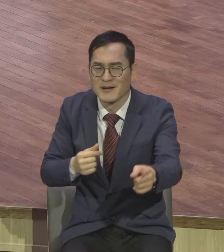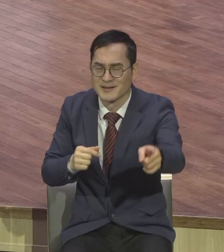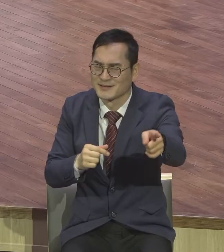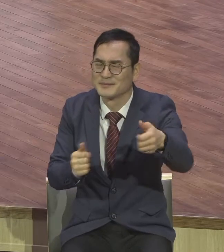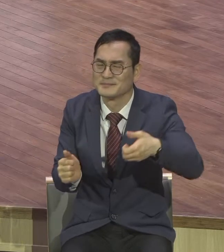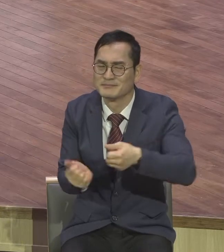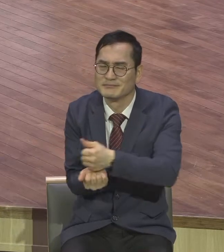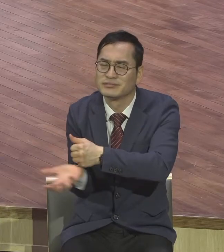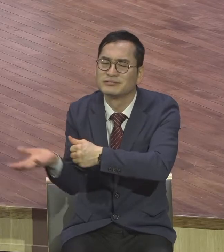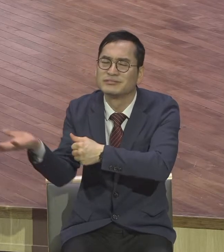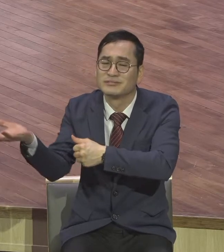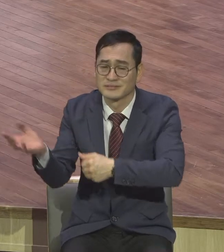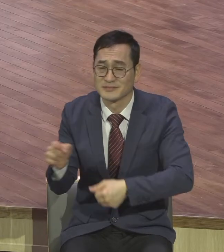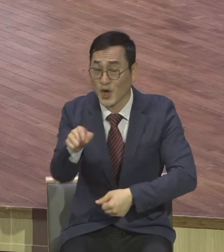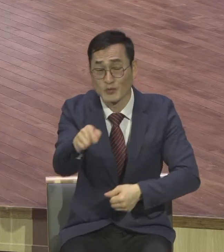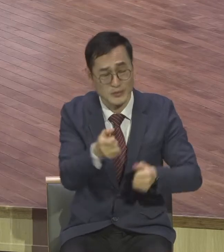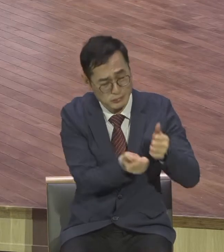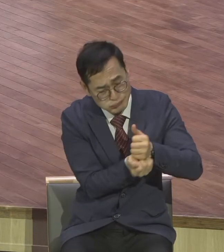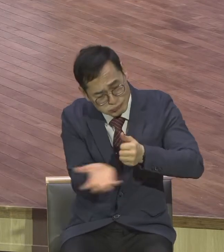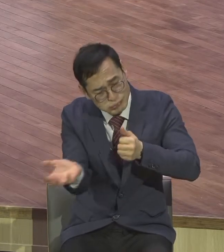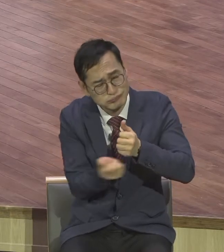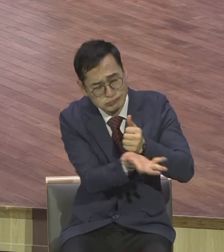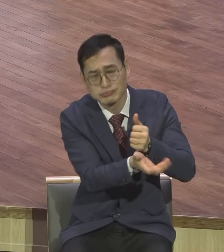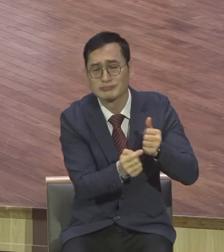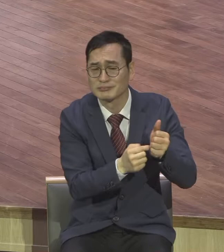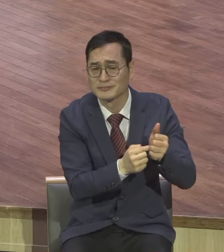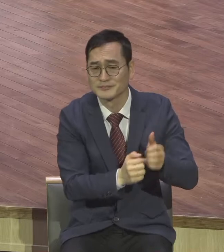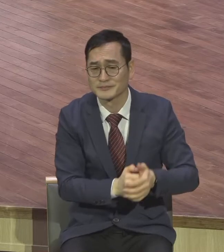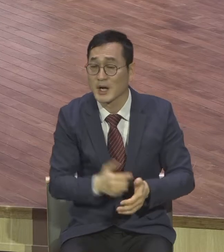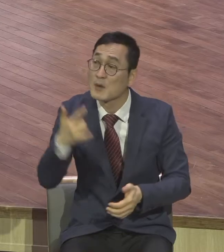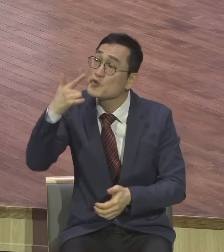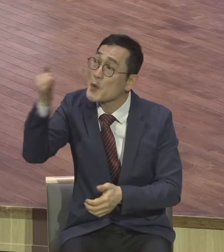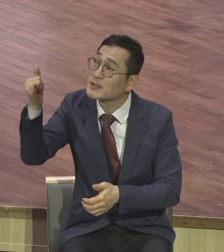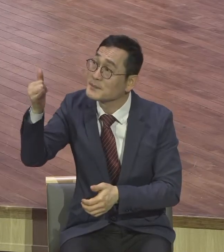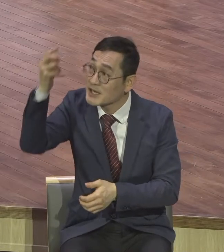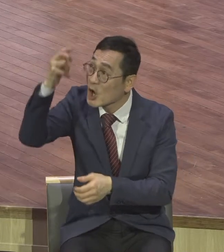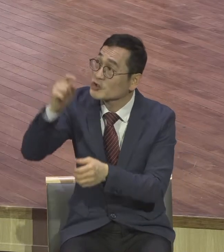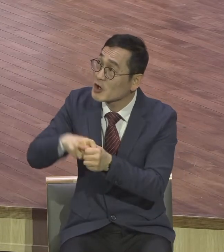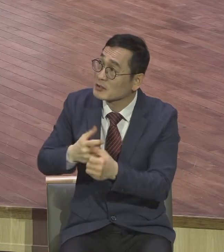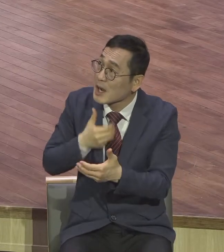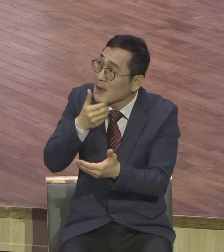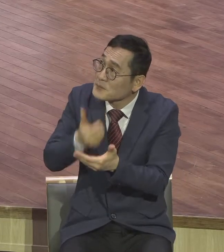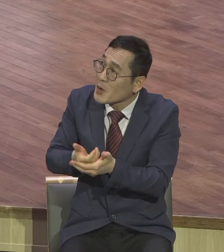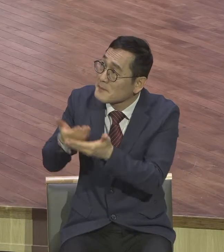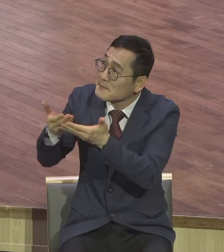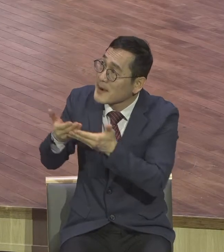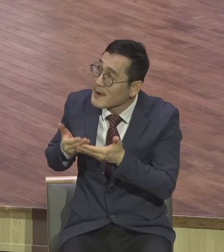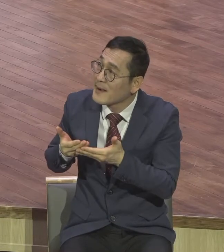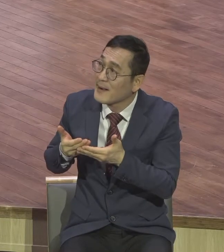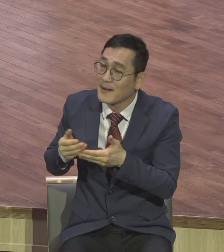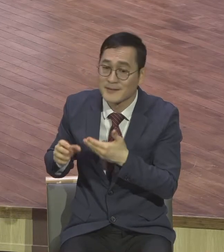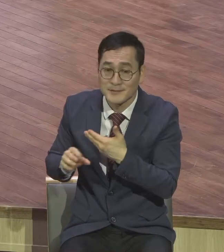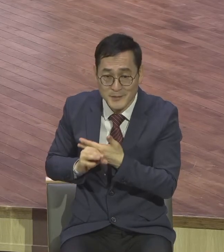입을 수 있어야 돼요 그럼 끝나지요 부모 통해서 영적으로 감동받았다 끝난 과정입니다 그죠